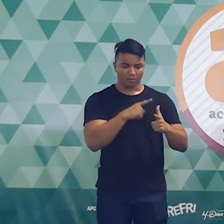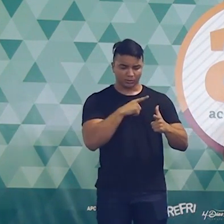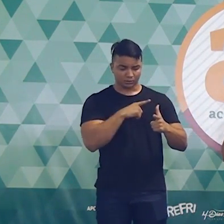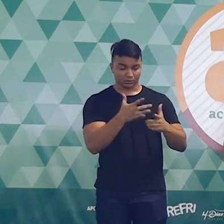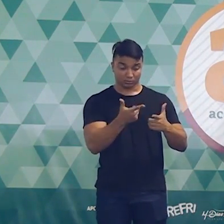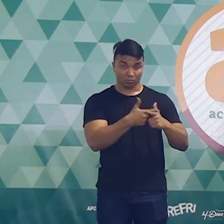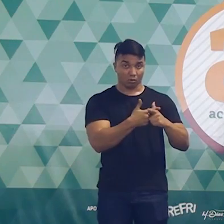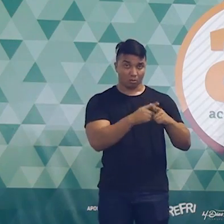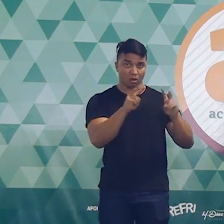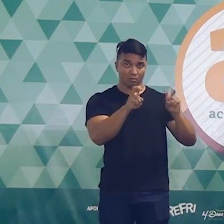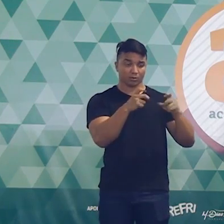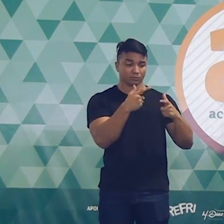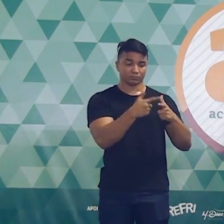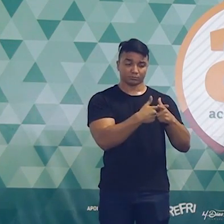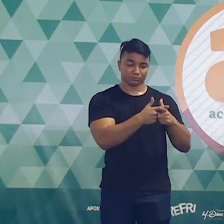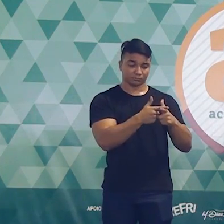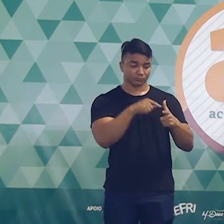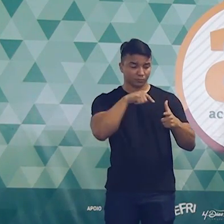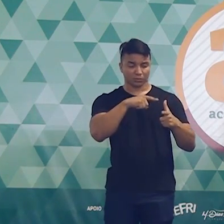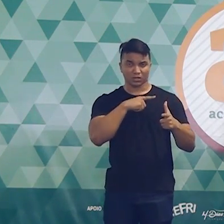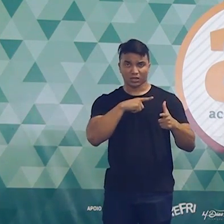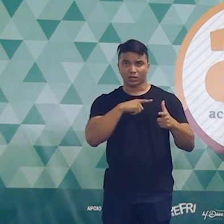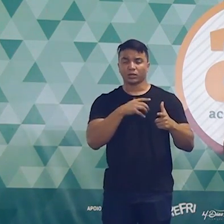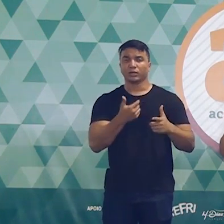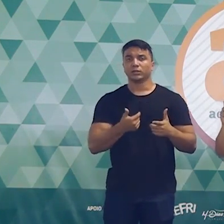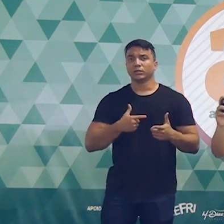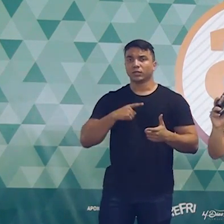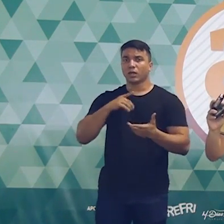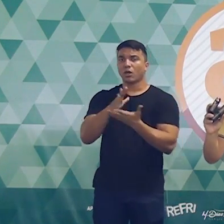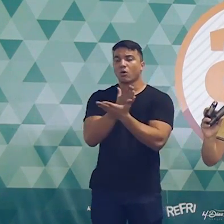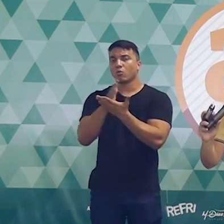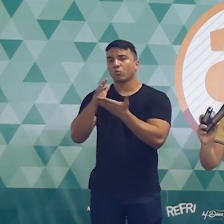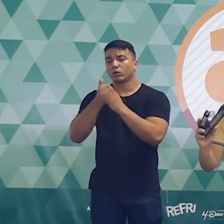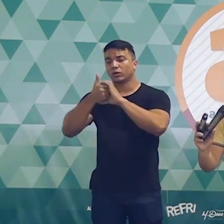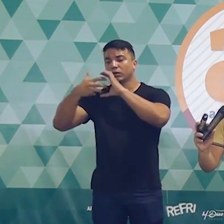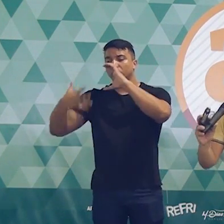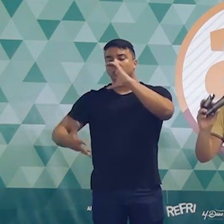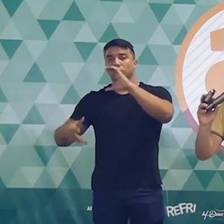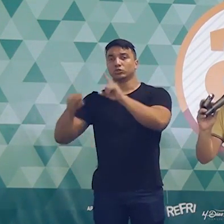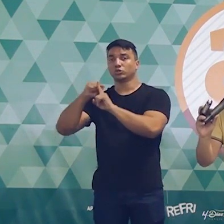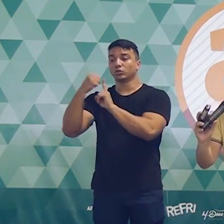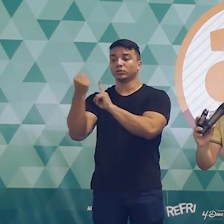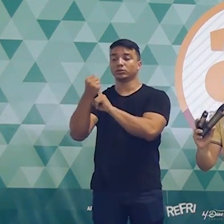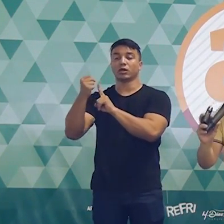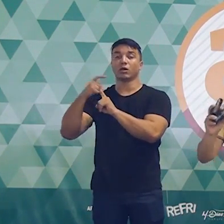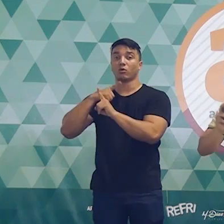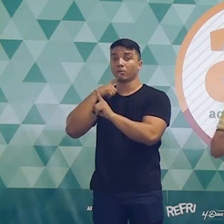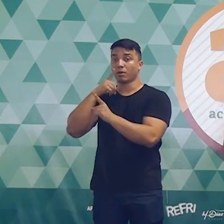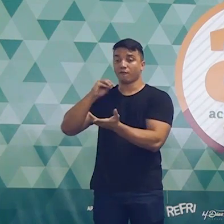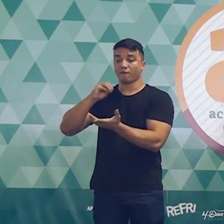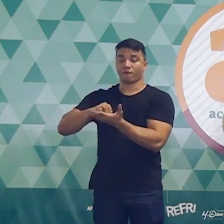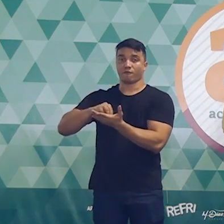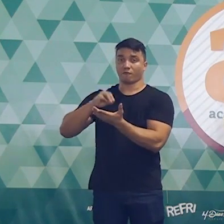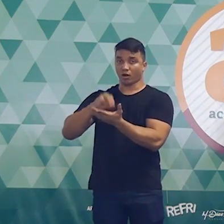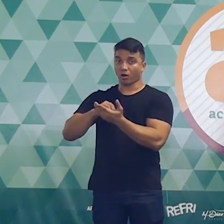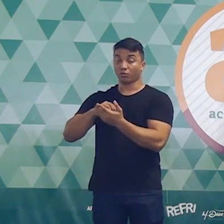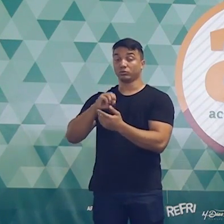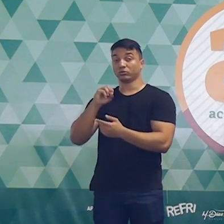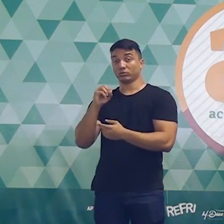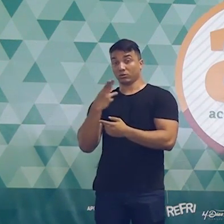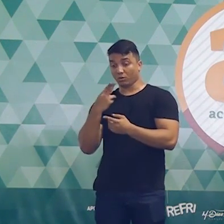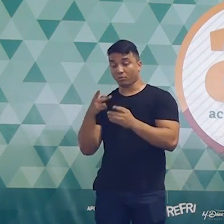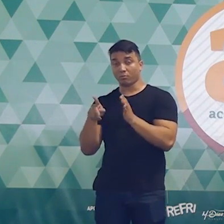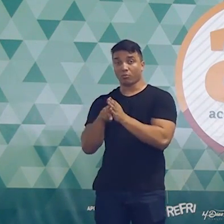temas são problemas, se esse problema existe, algum aspecto social está deixando a desejar, e